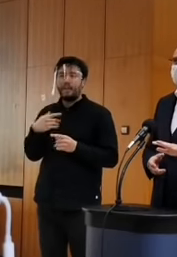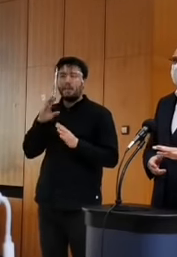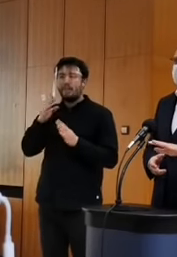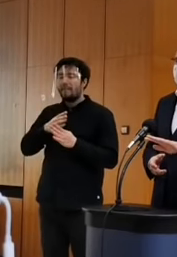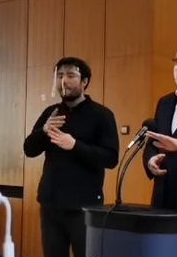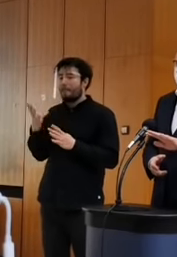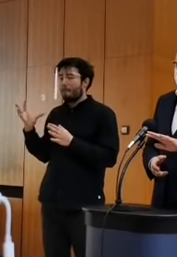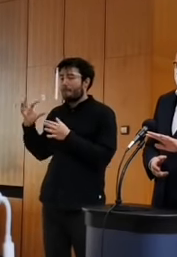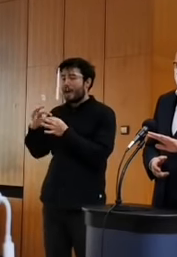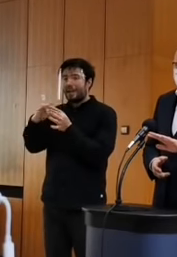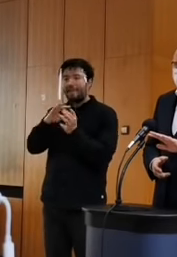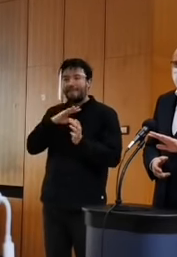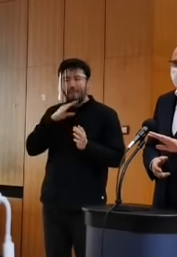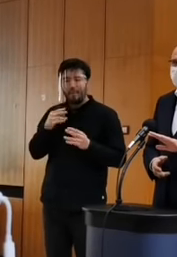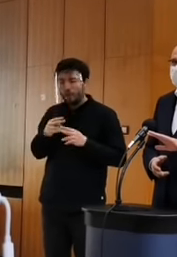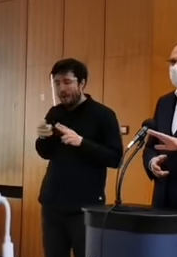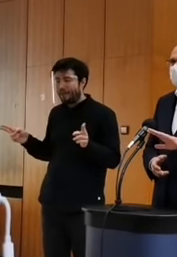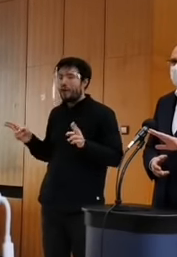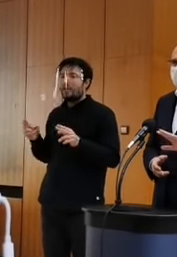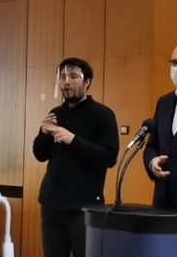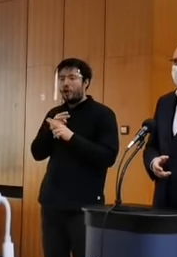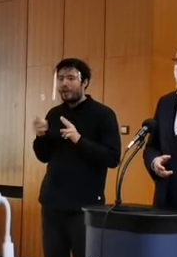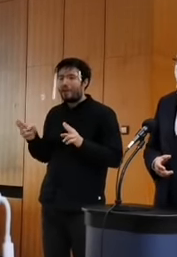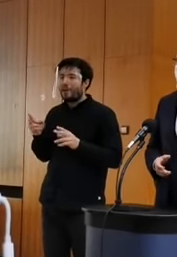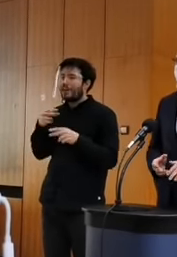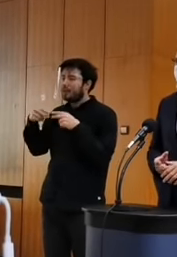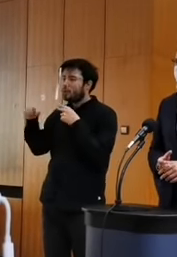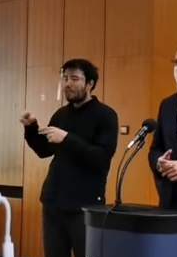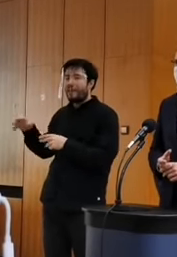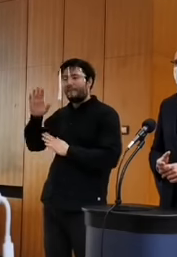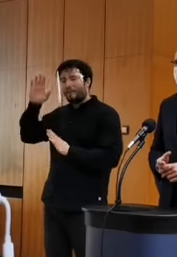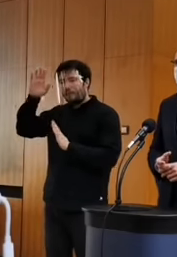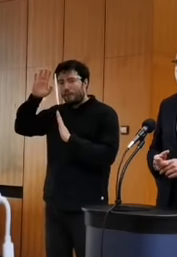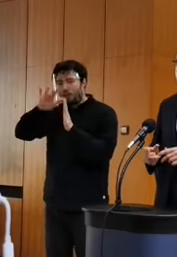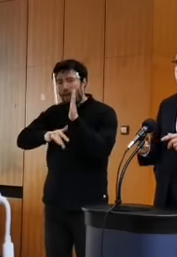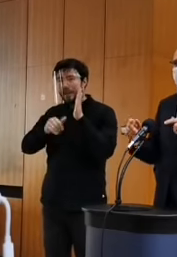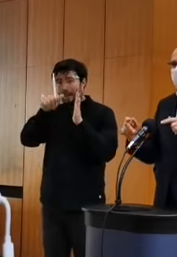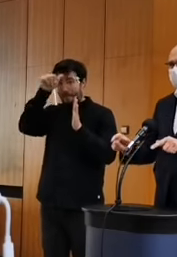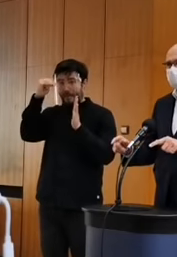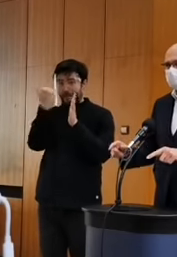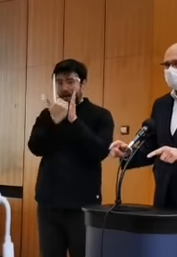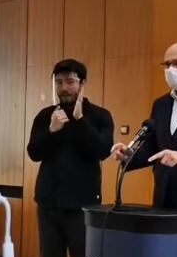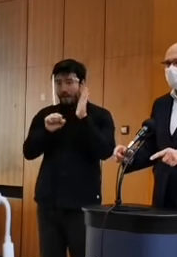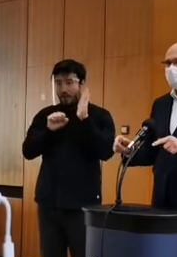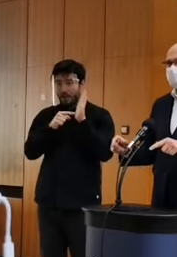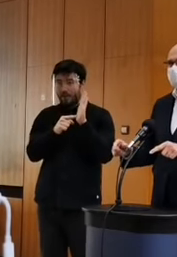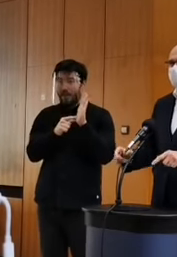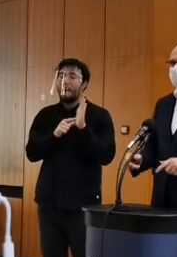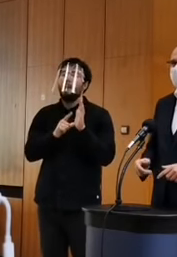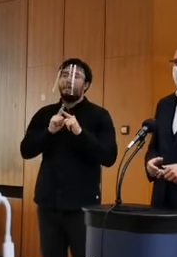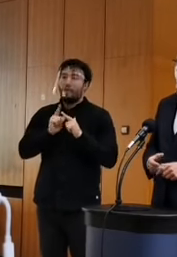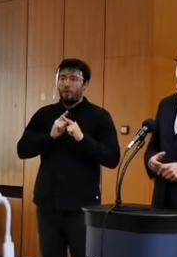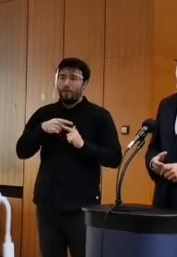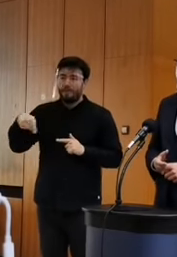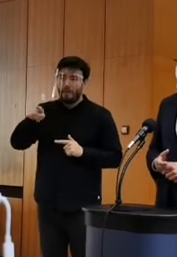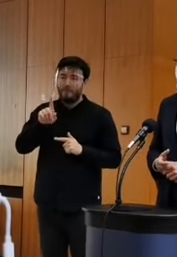voči mojim partnerom a budem sa úplne otvorene baviť o úplne všetkých menách, ktoré sú vo vláde, a potom to poviem aj vám, ale až